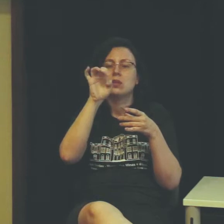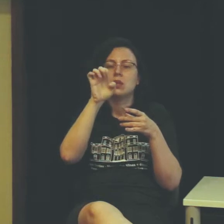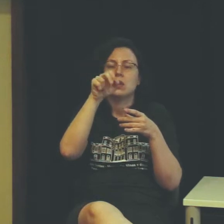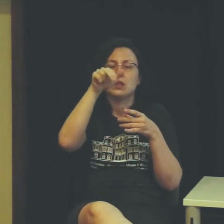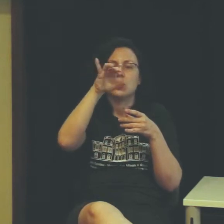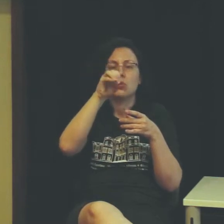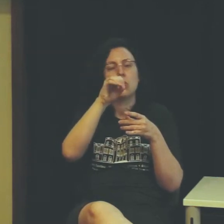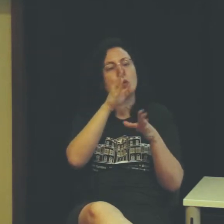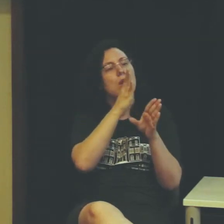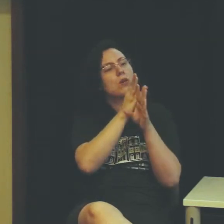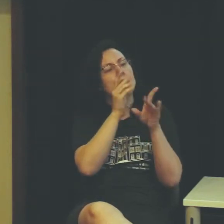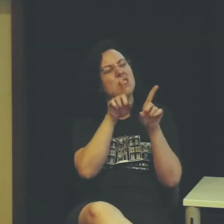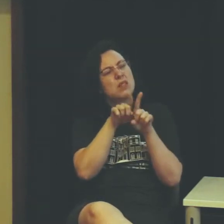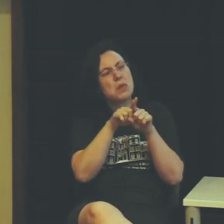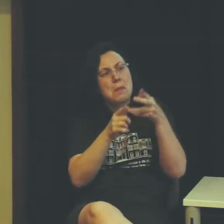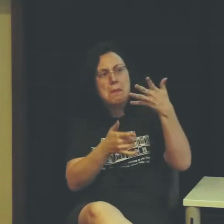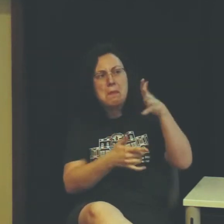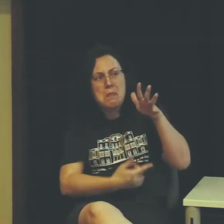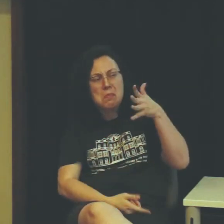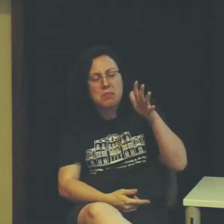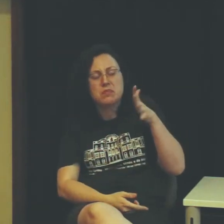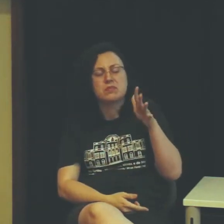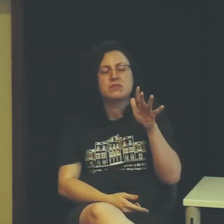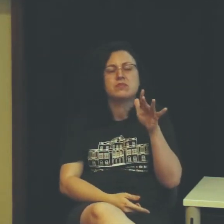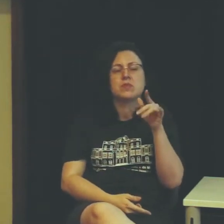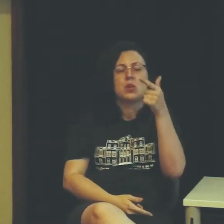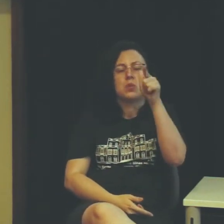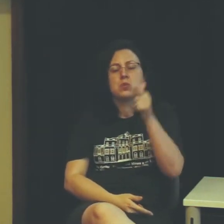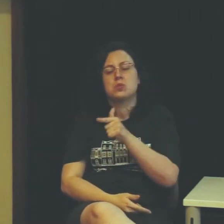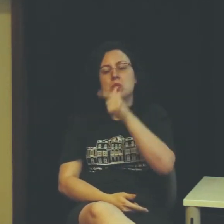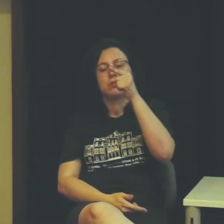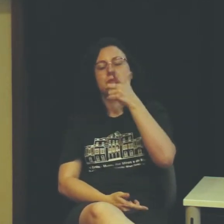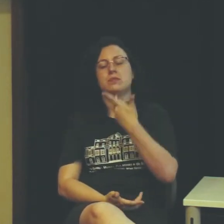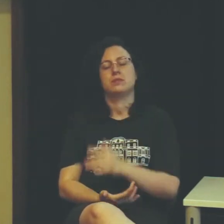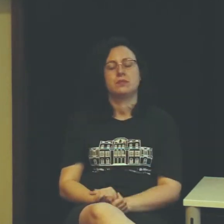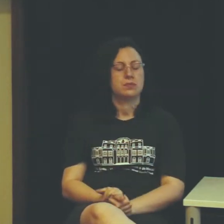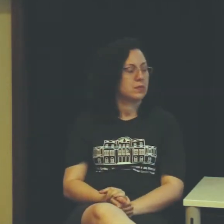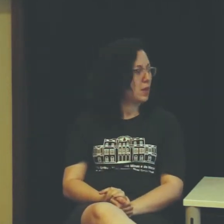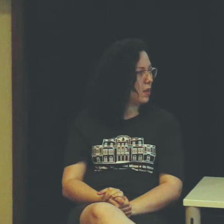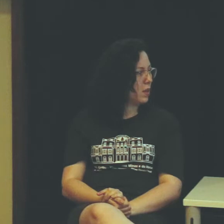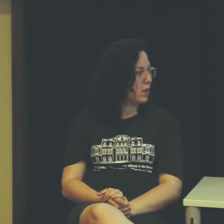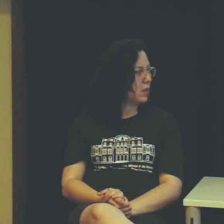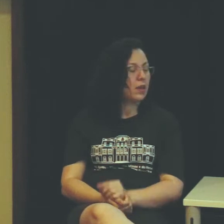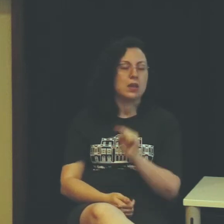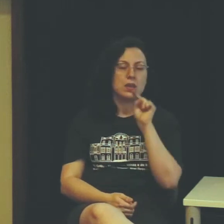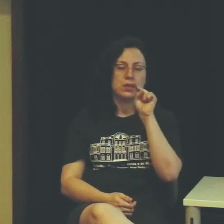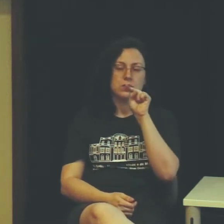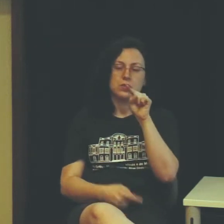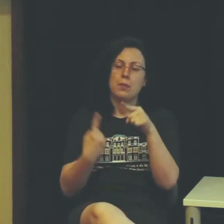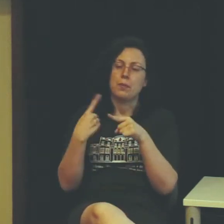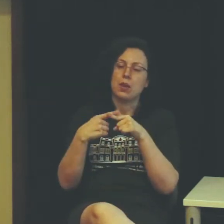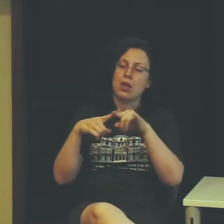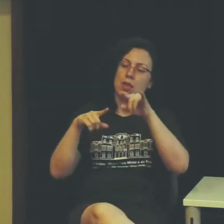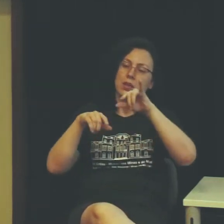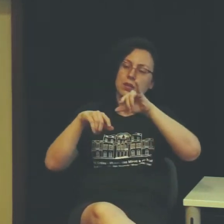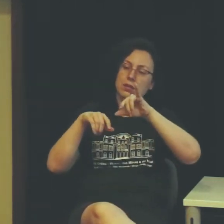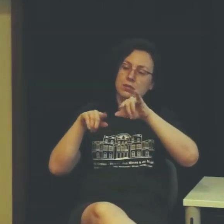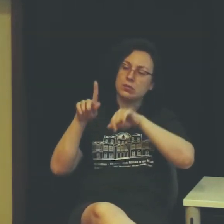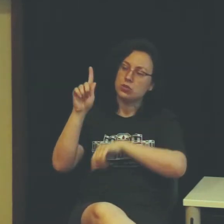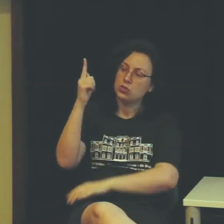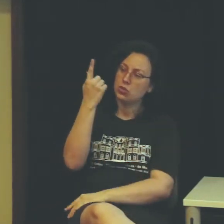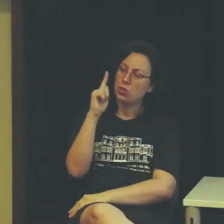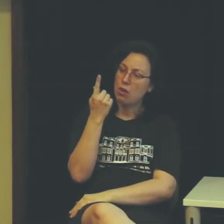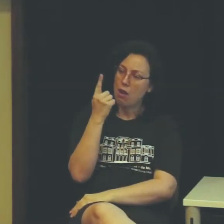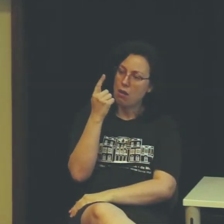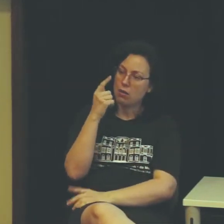uma certa quantidade ou traços dos demais elementos químicos. Isso é porque, geologicamente,